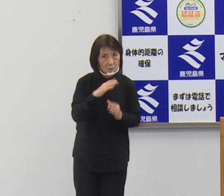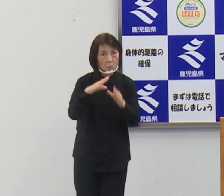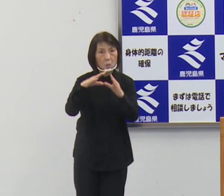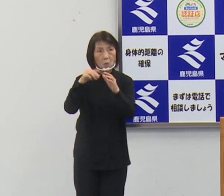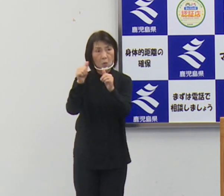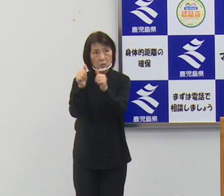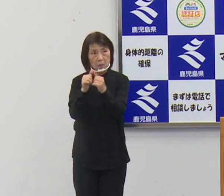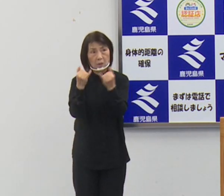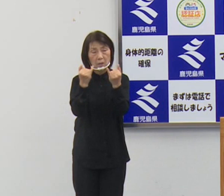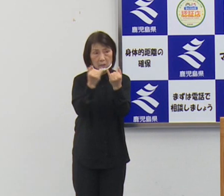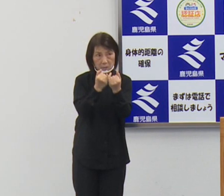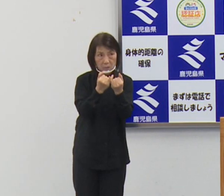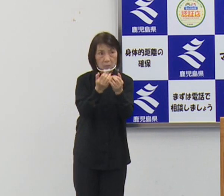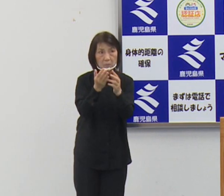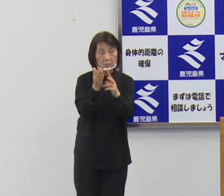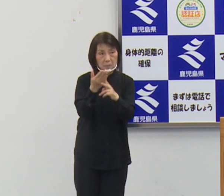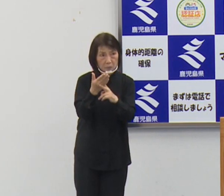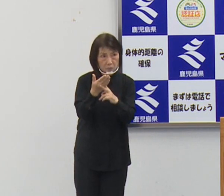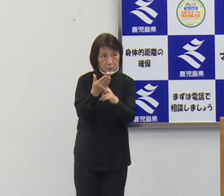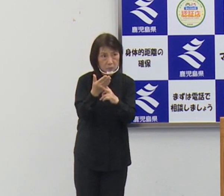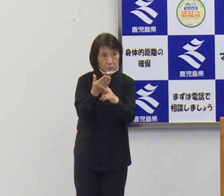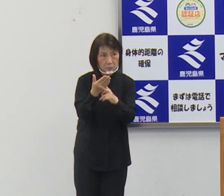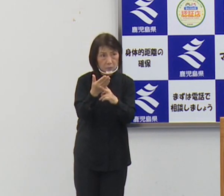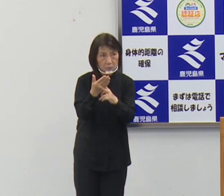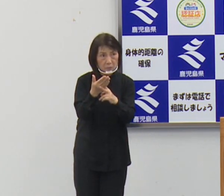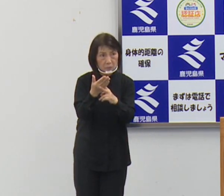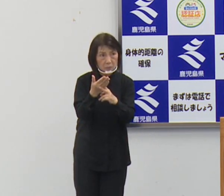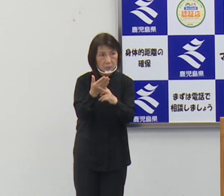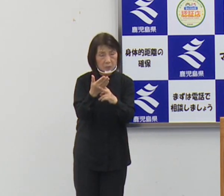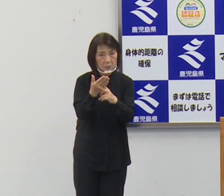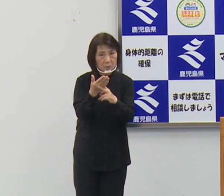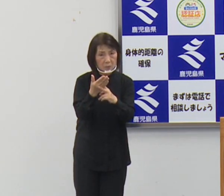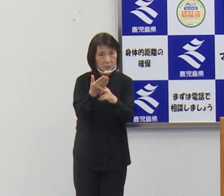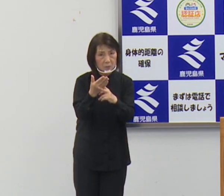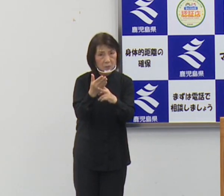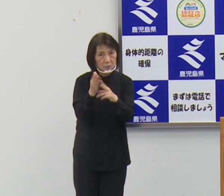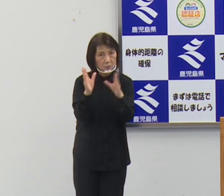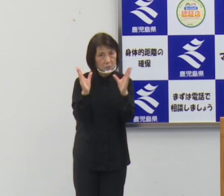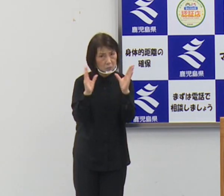その自宅待機の期間は何日になりますか。